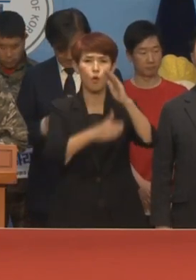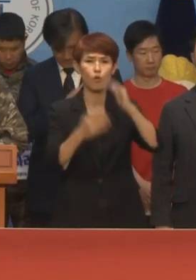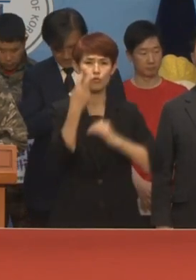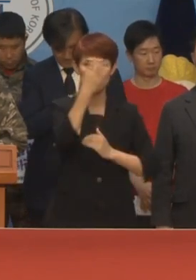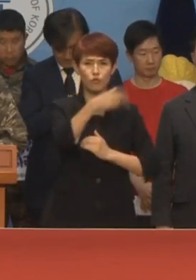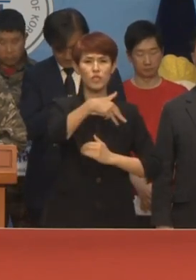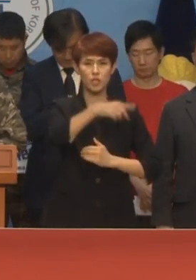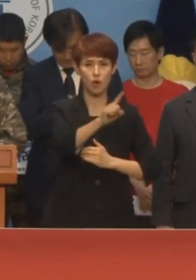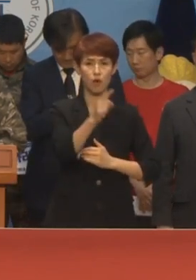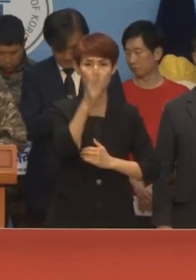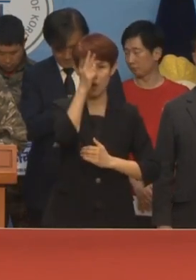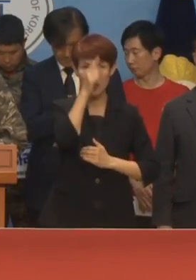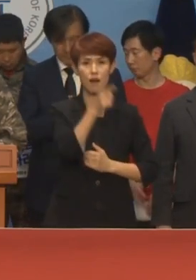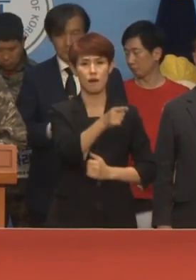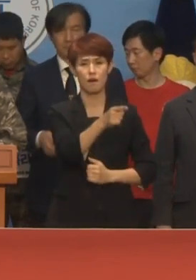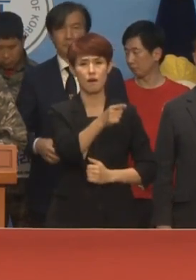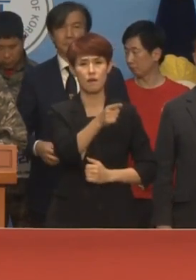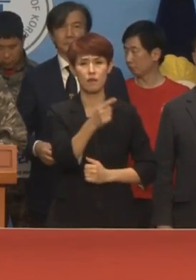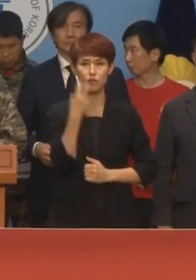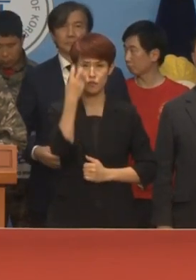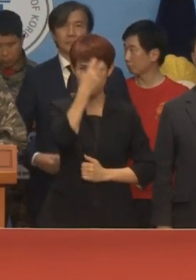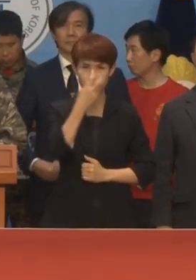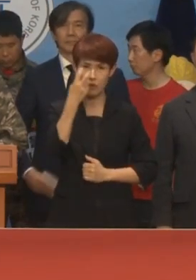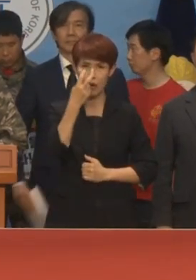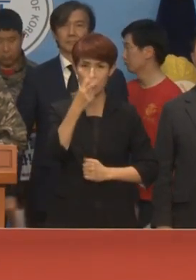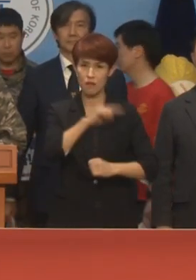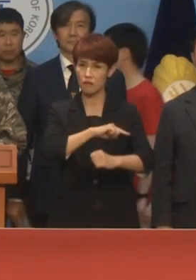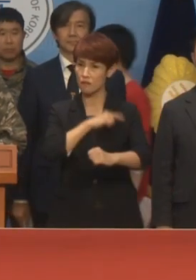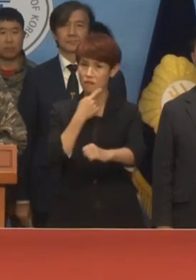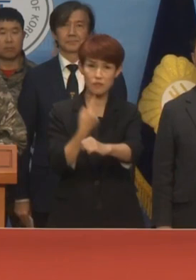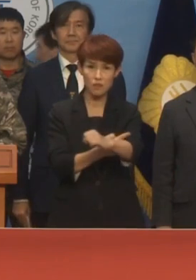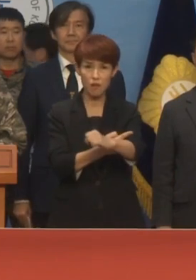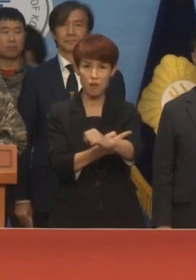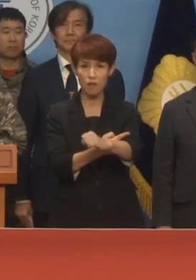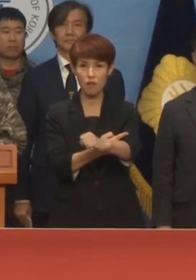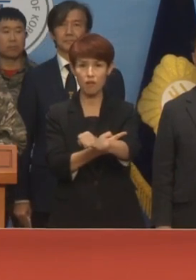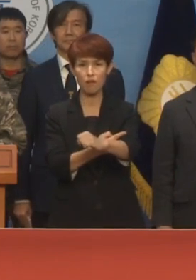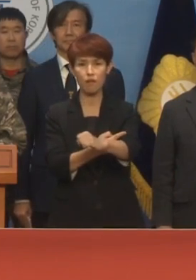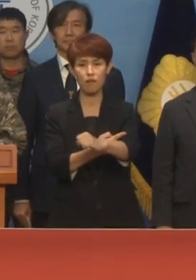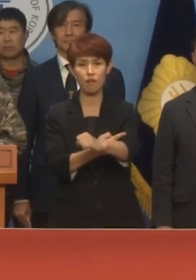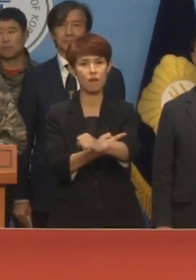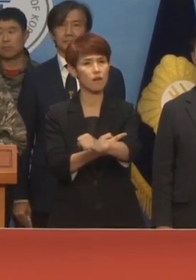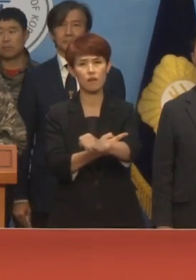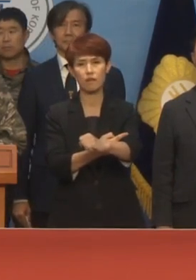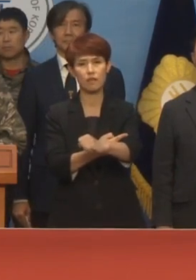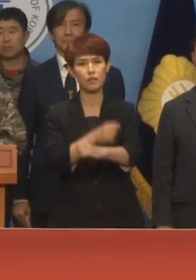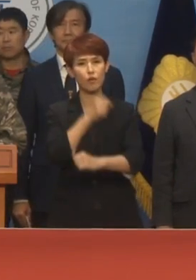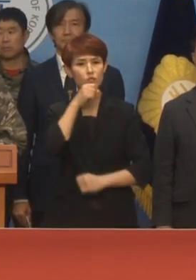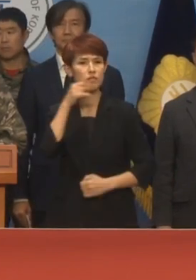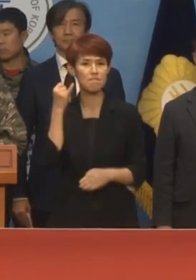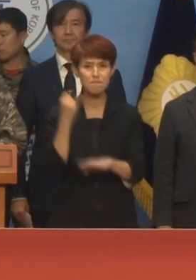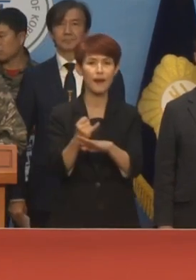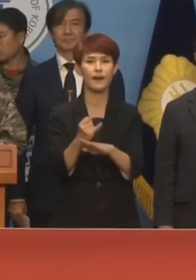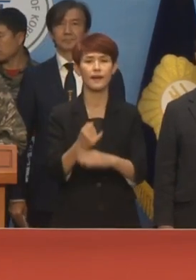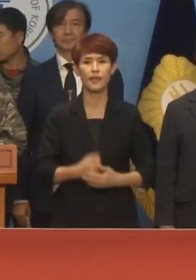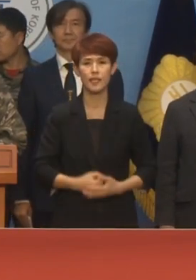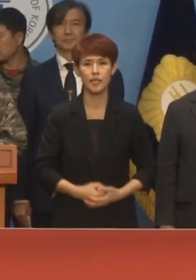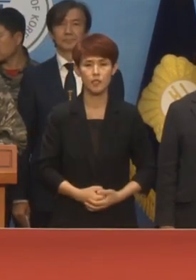공수처와 경찰은 수사 역량과 수사 의지 측면에서 낙제